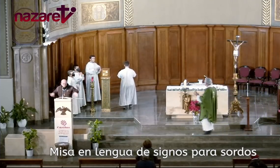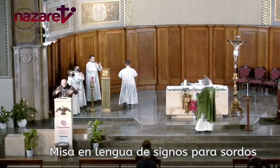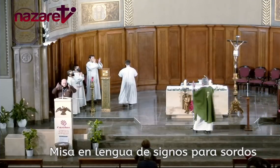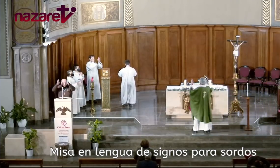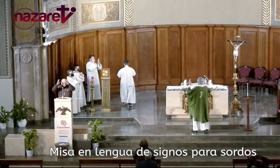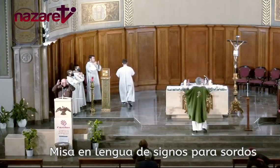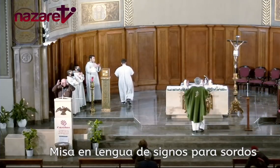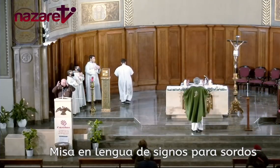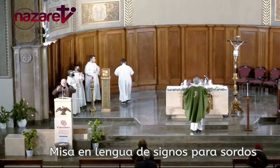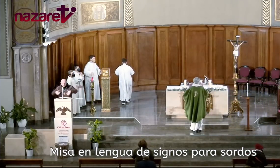aleluya,